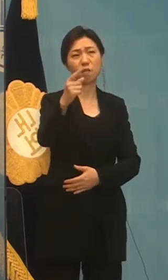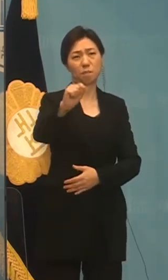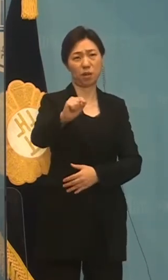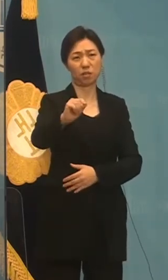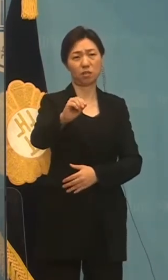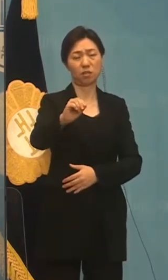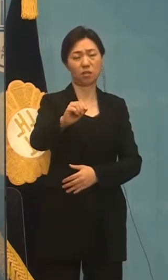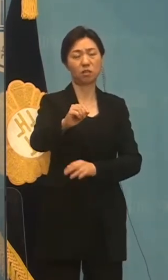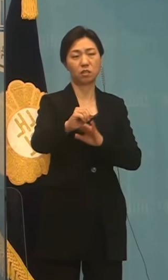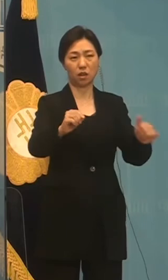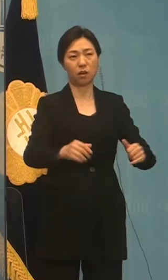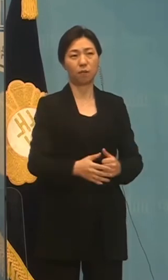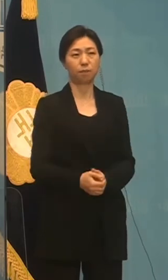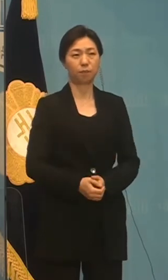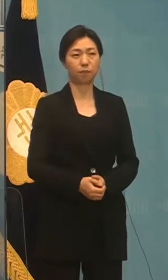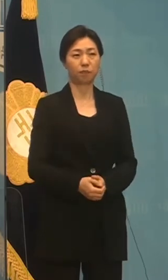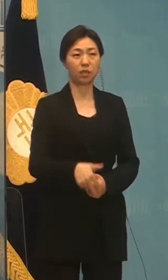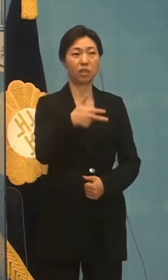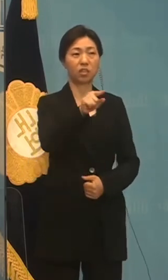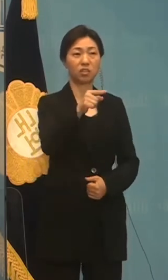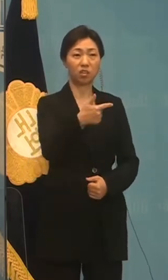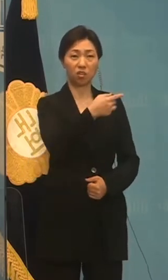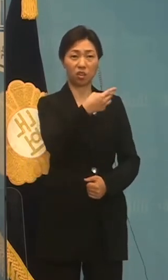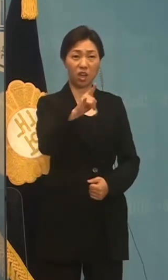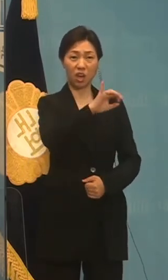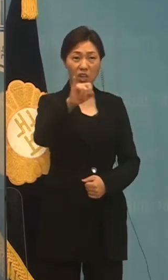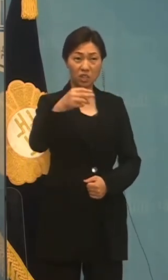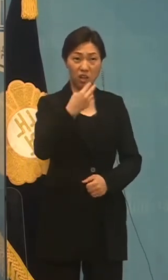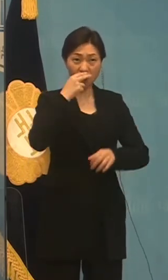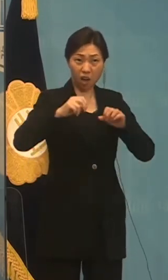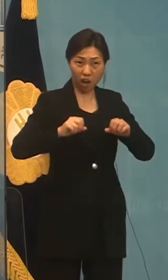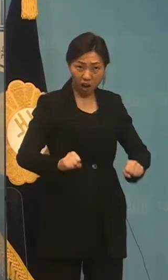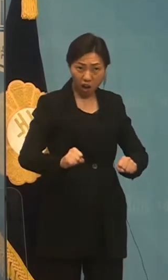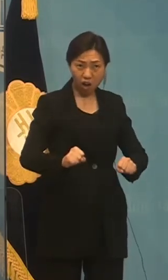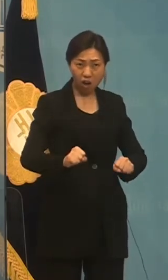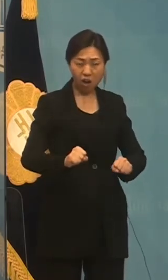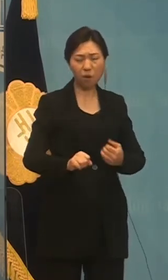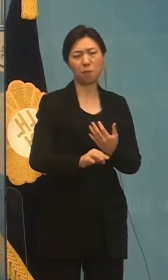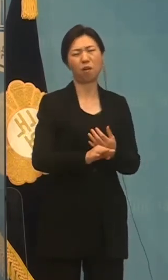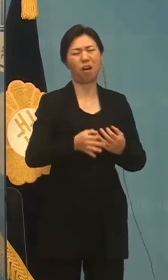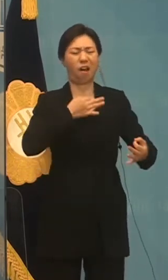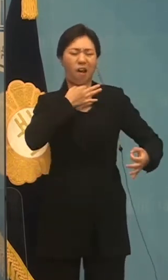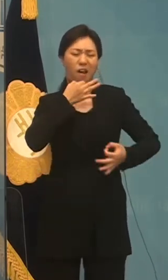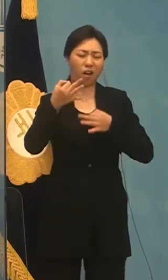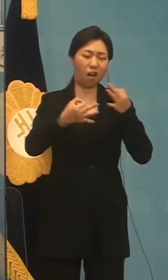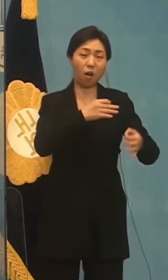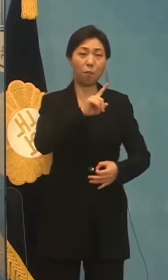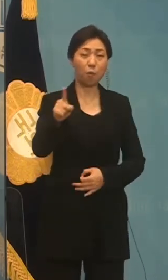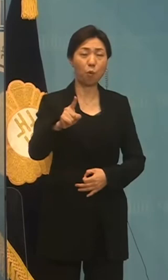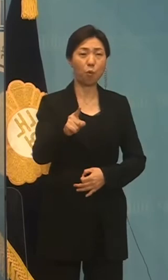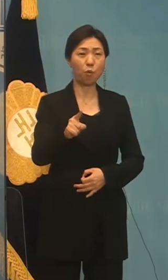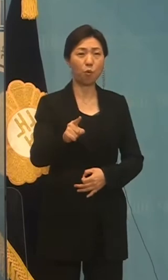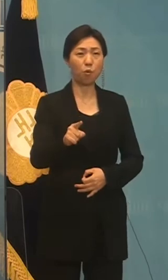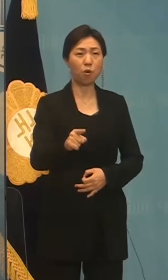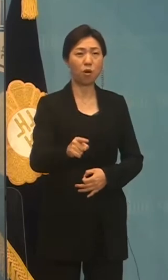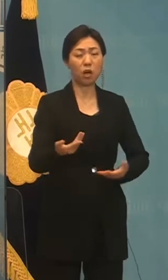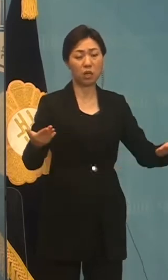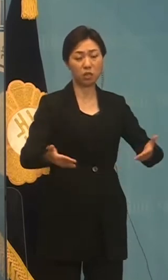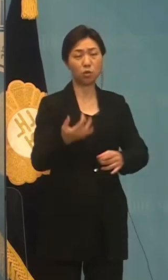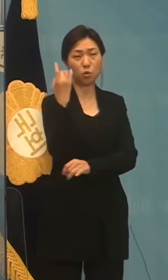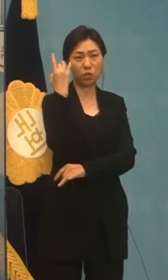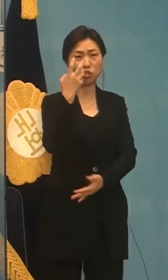오늘날 전태일이 살아있었다면 그는 이렇게 외쳤을 겁니다. 근로기준법을 확장하라.